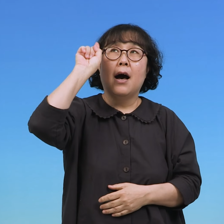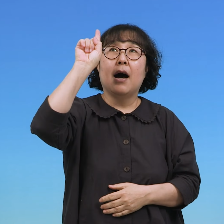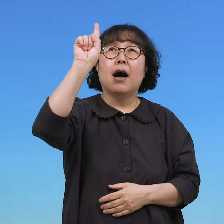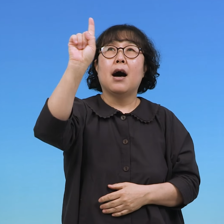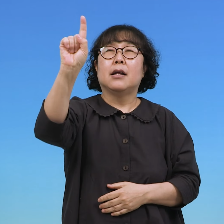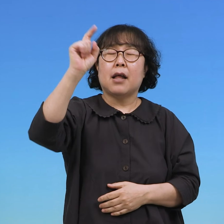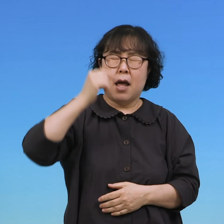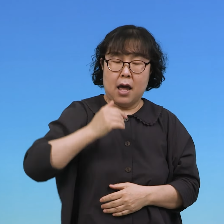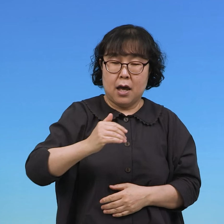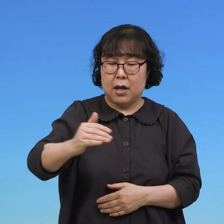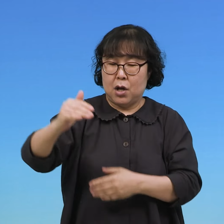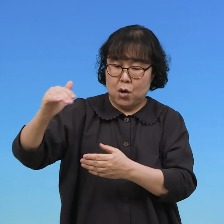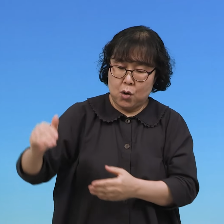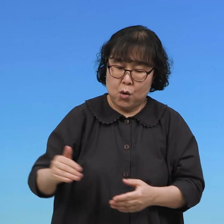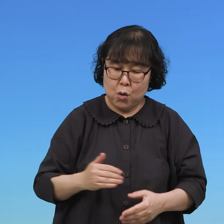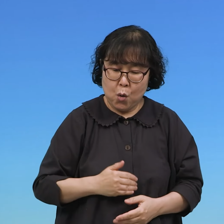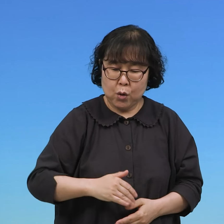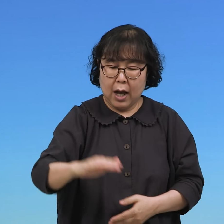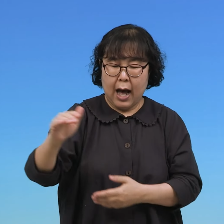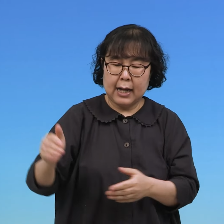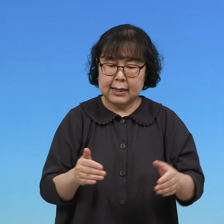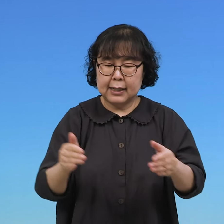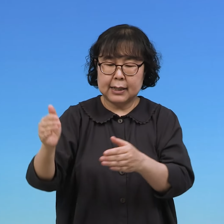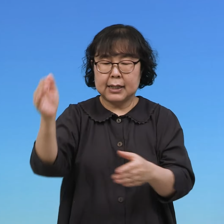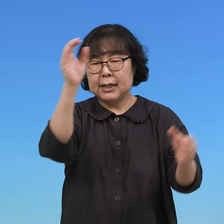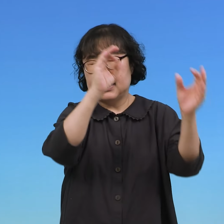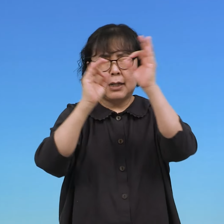찾지 못했던